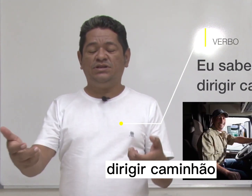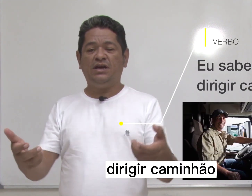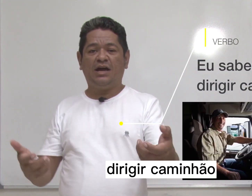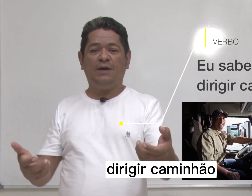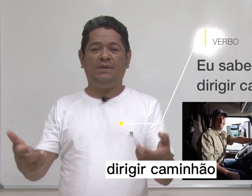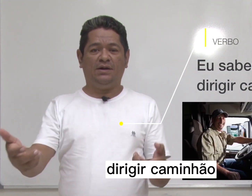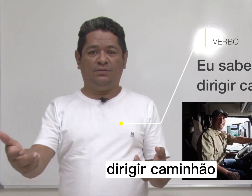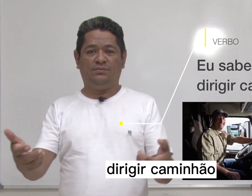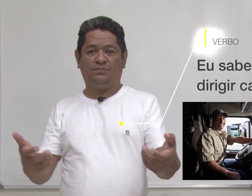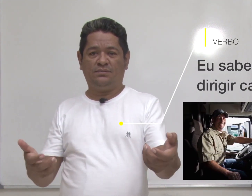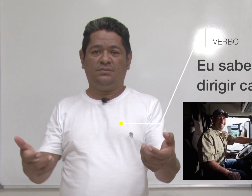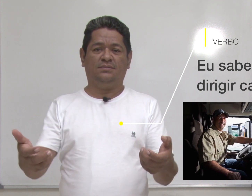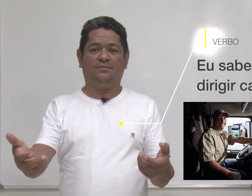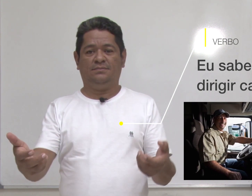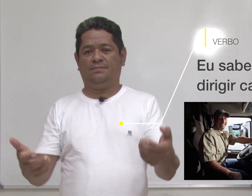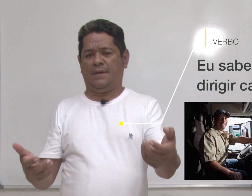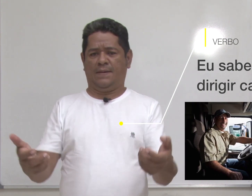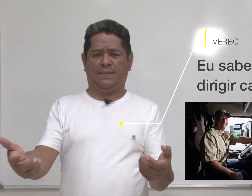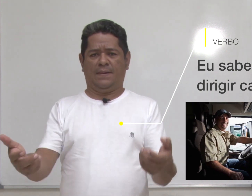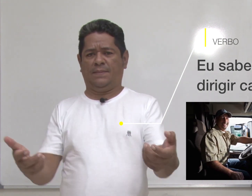dirigir caminhão.